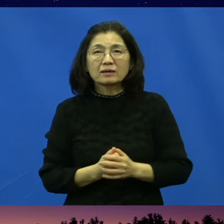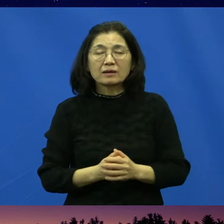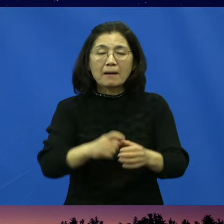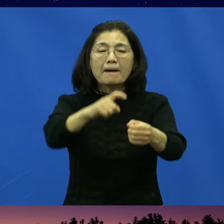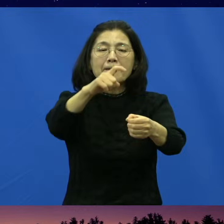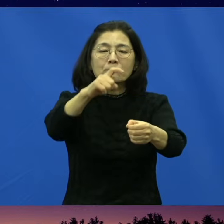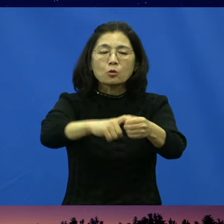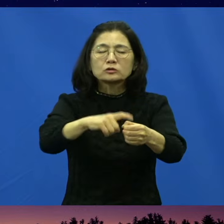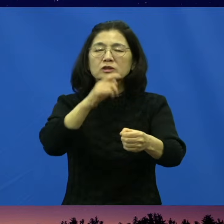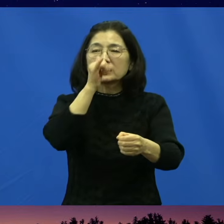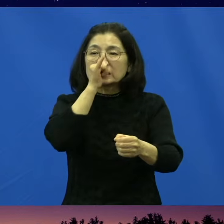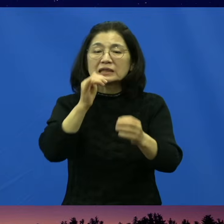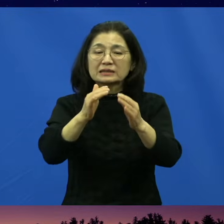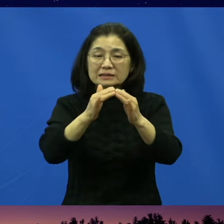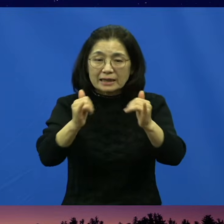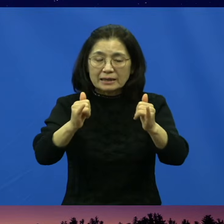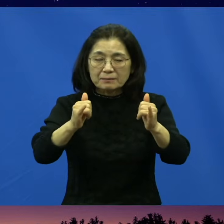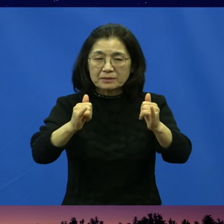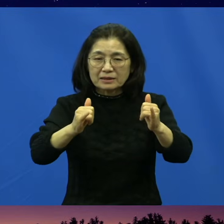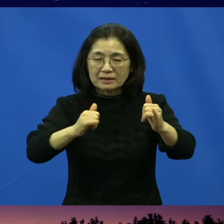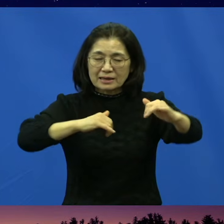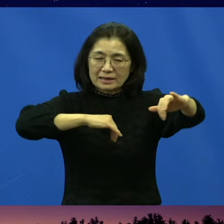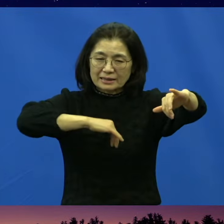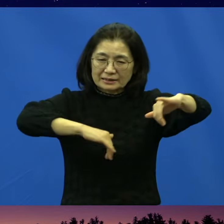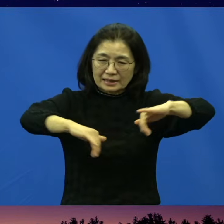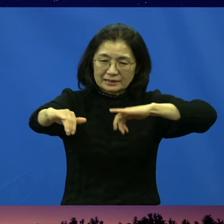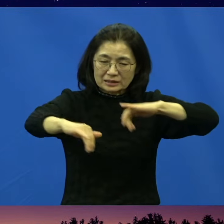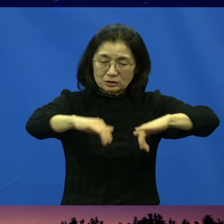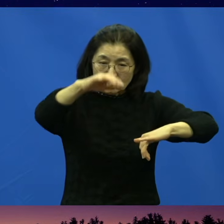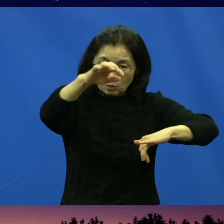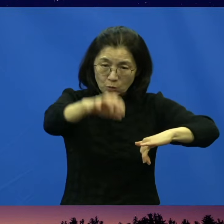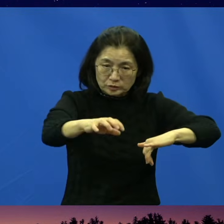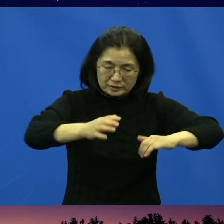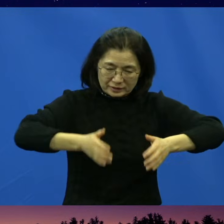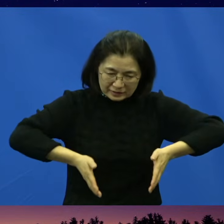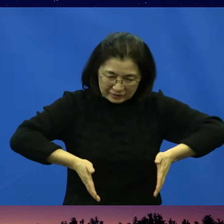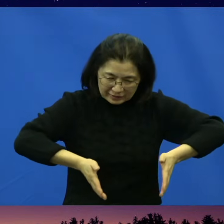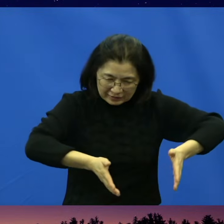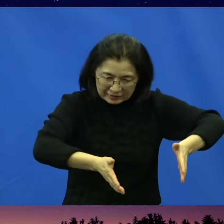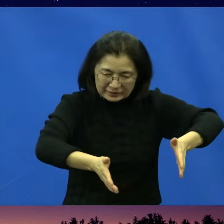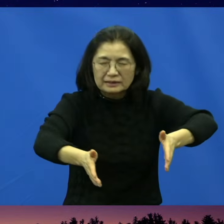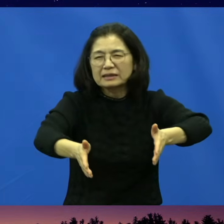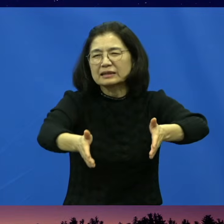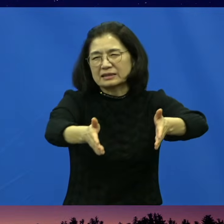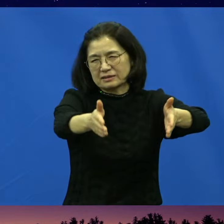목적이 있는 사람, 관계를 맺고 함께 걸어가는 사람들의